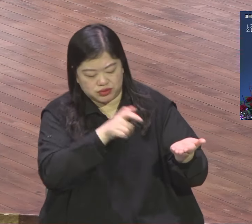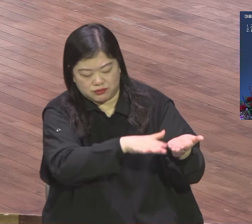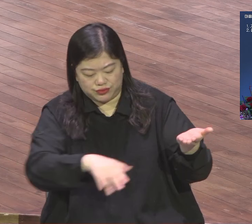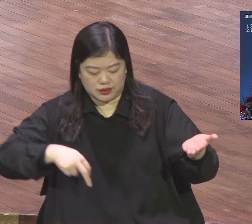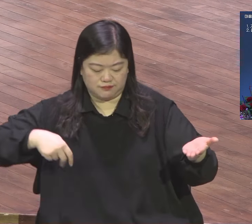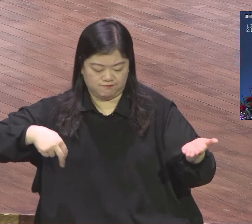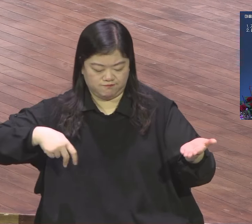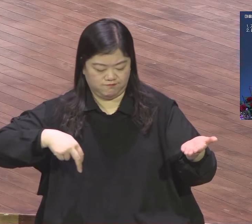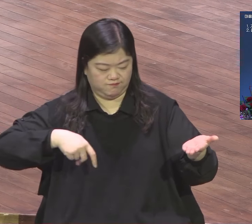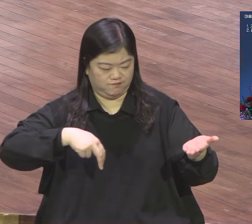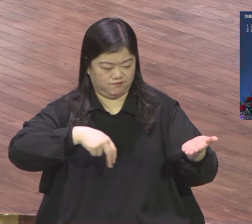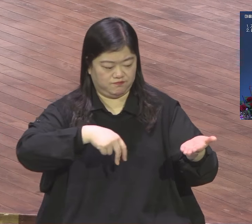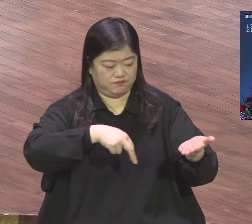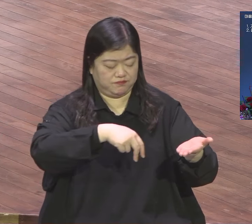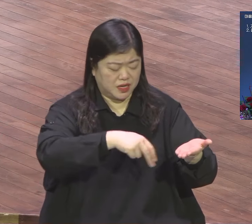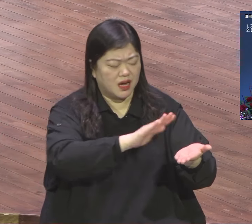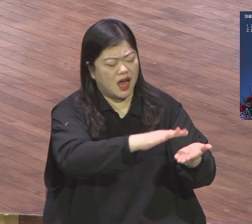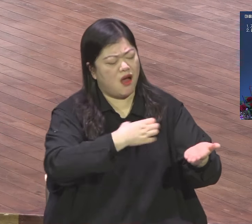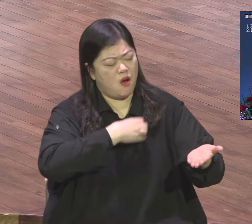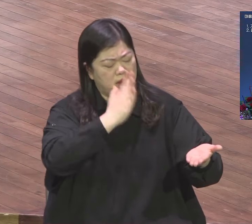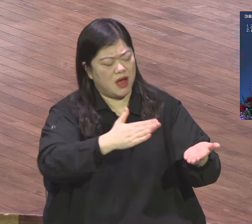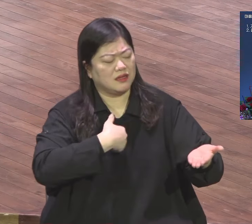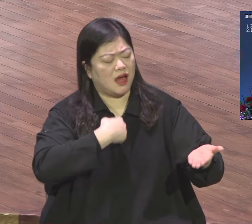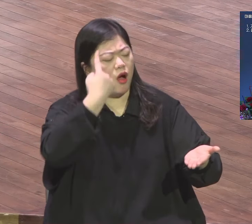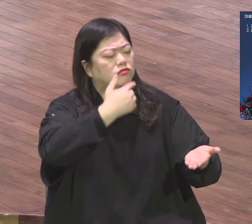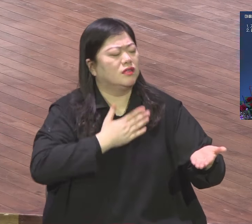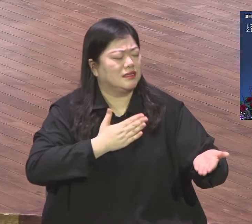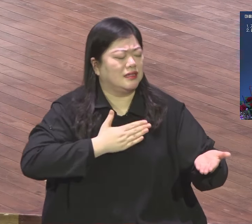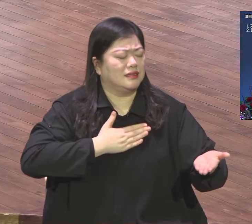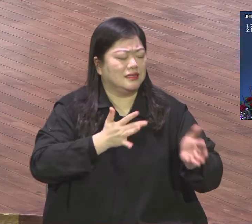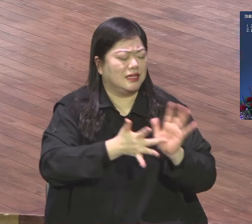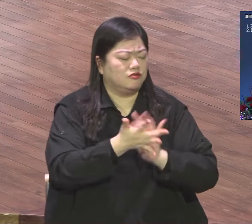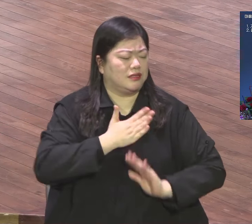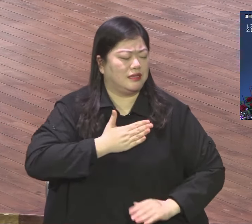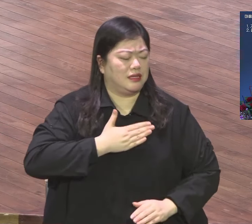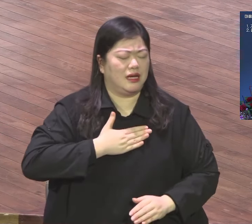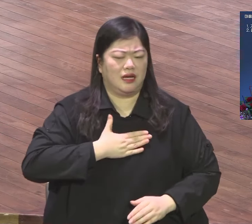주십니다. 안심하라. 내니 두려워 말라.